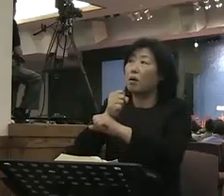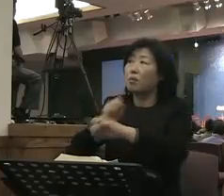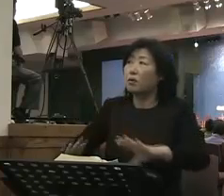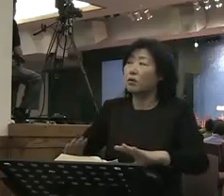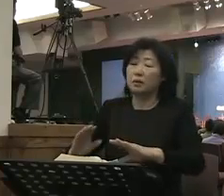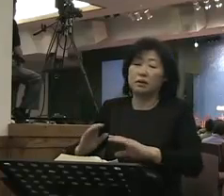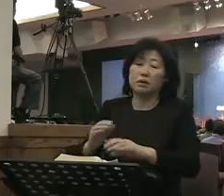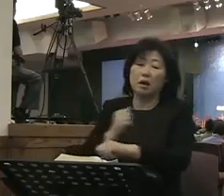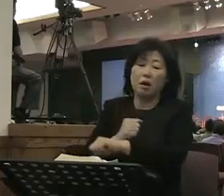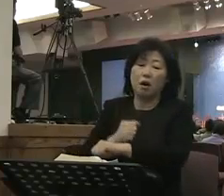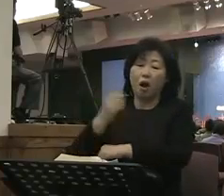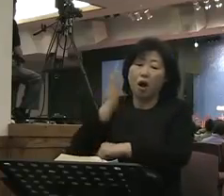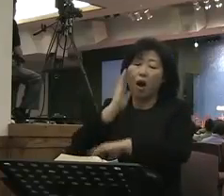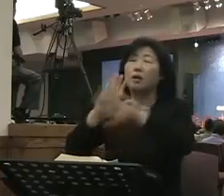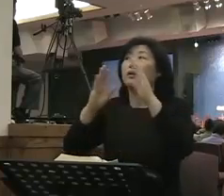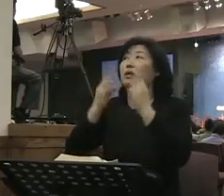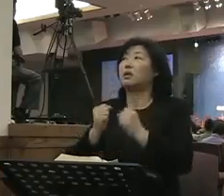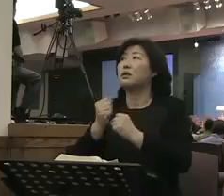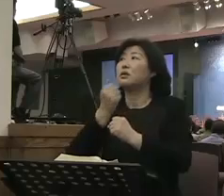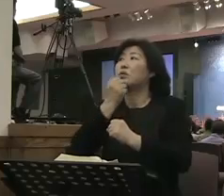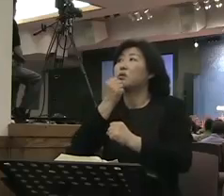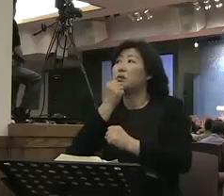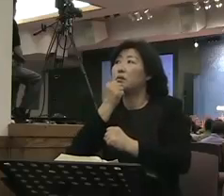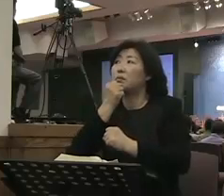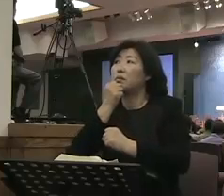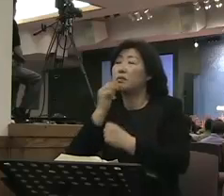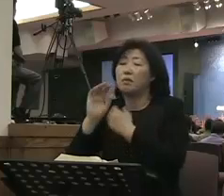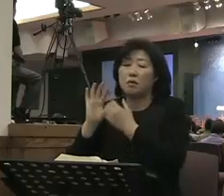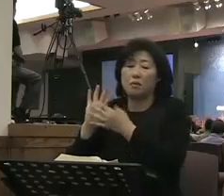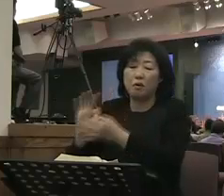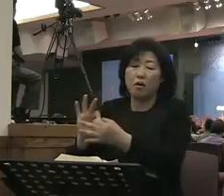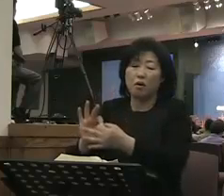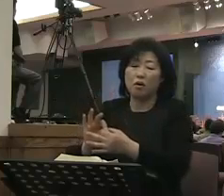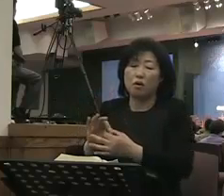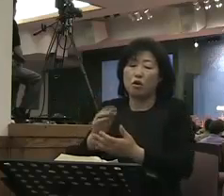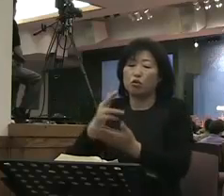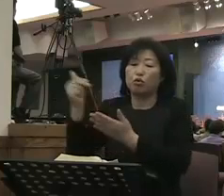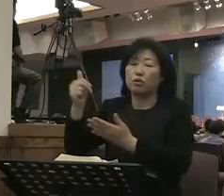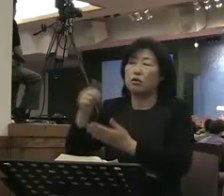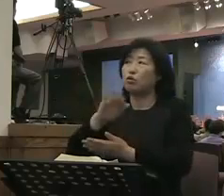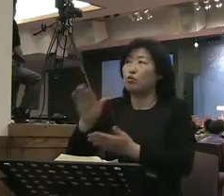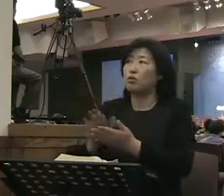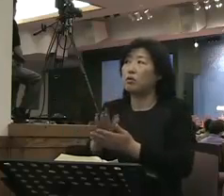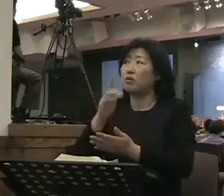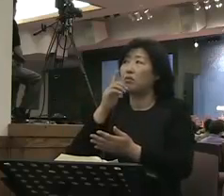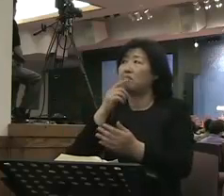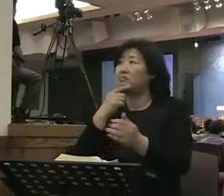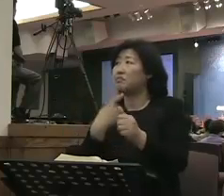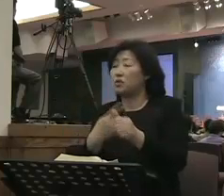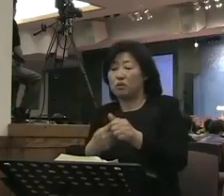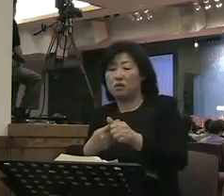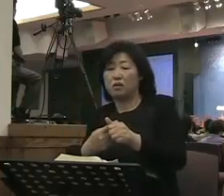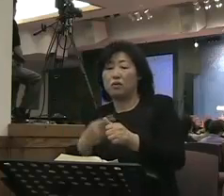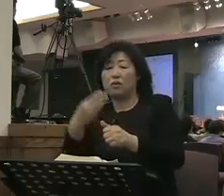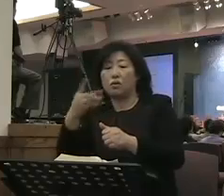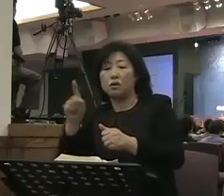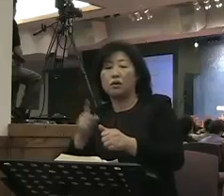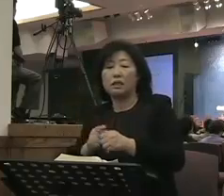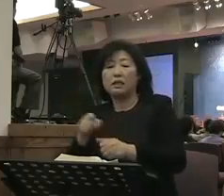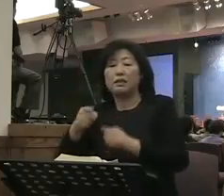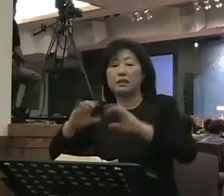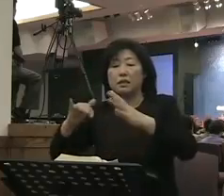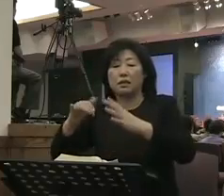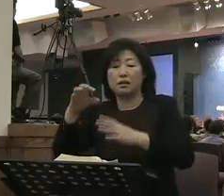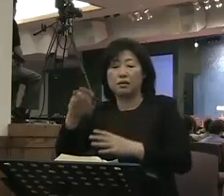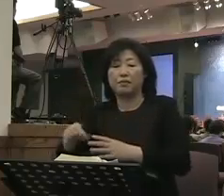하도다. 하늘에 계신 자가 웃으시며 주께서 저희를 비웃으시리로다. 이